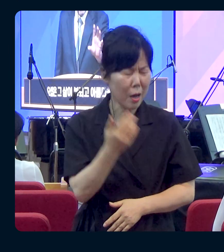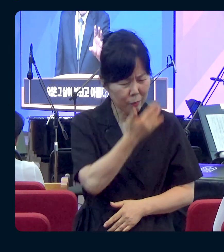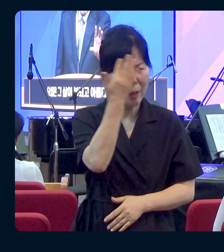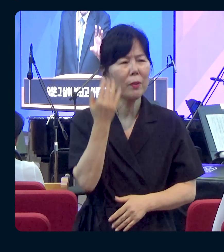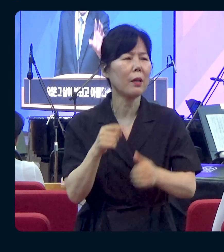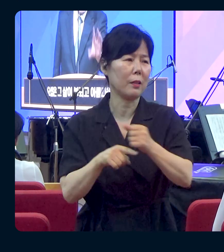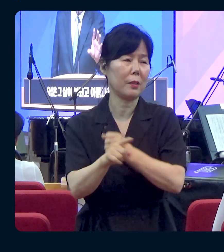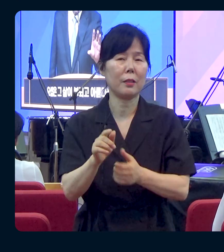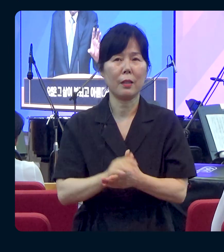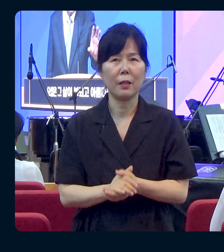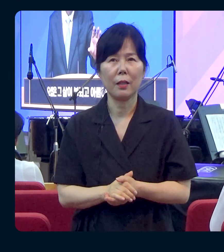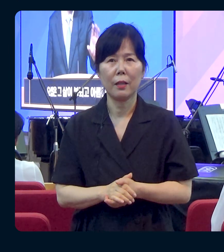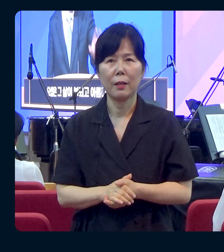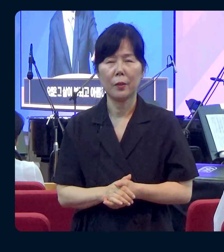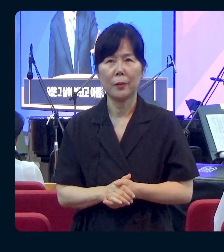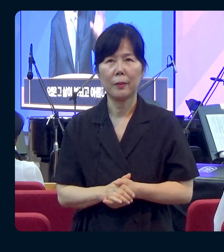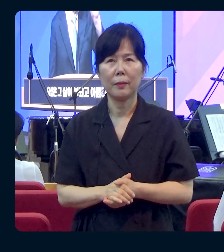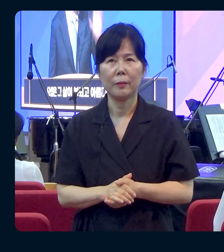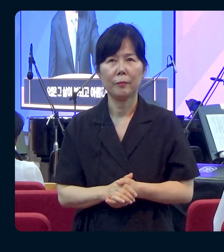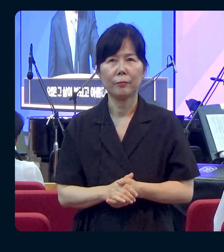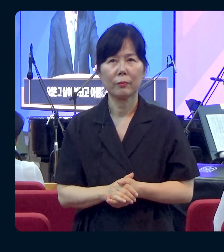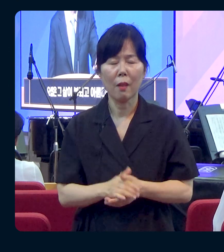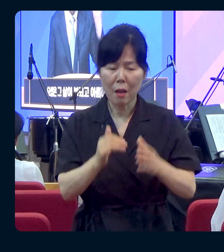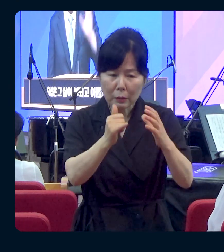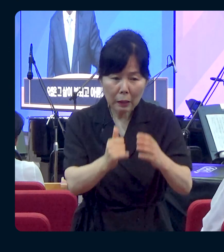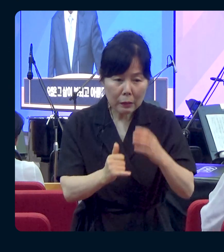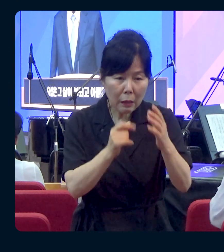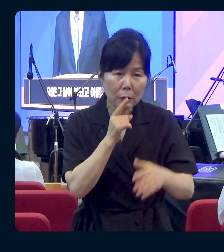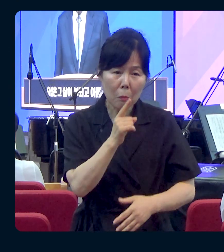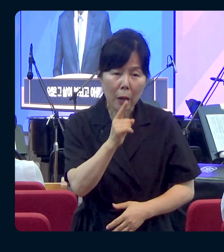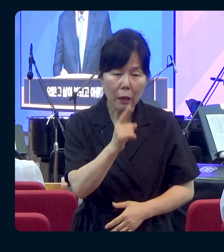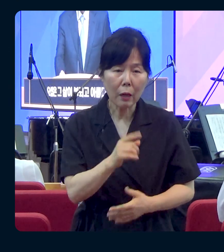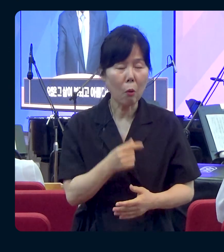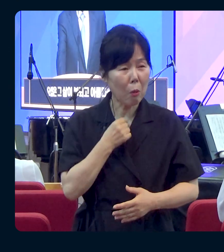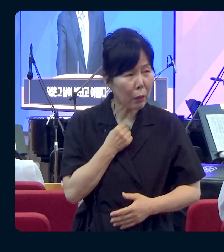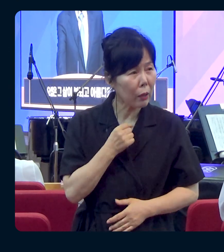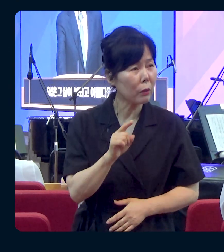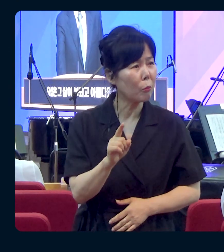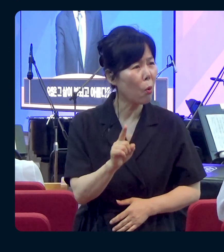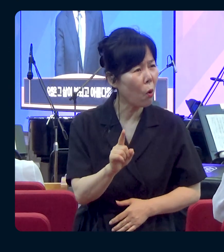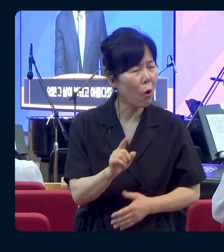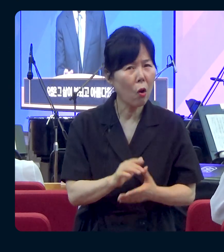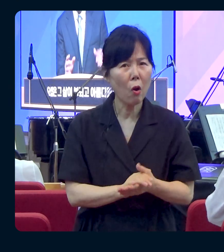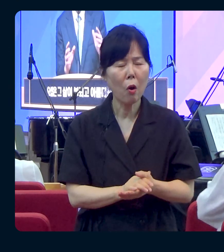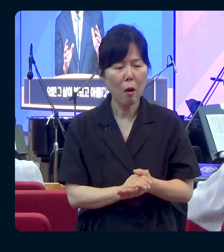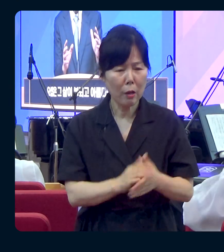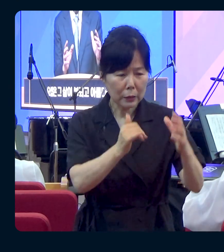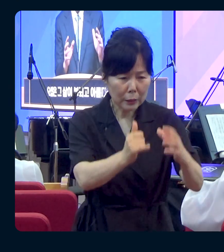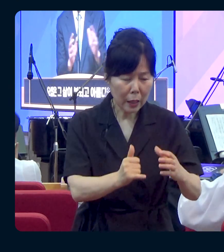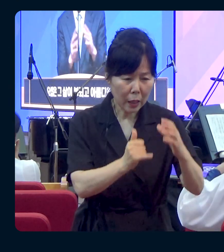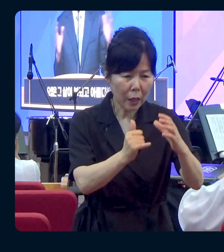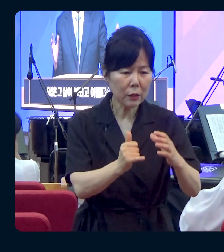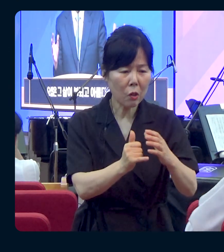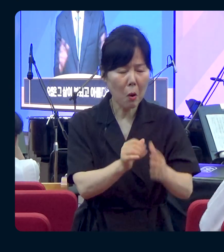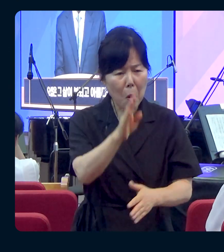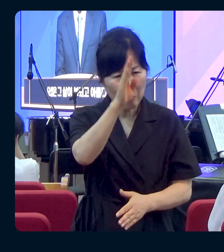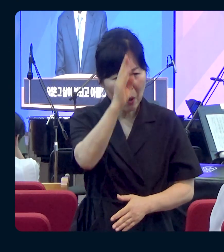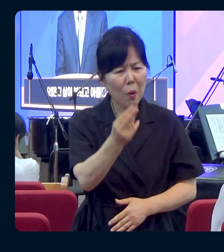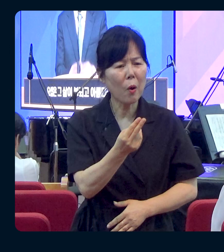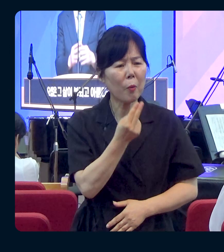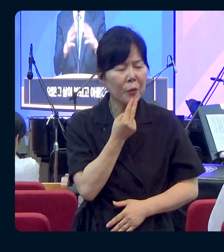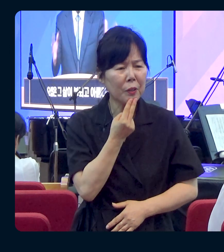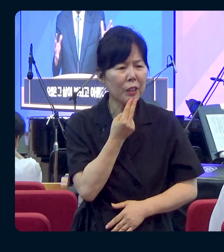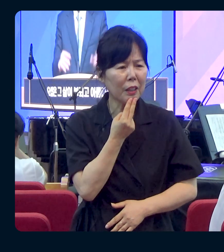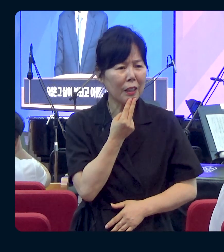얘기 아니에요, 그렇죠? 자, 그런데 여러분, 이것이 우리가 세상적으로 많이 얘기하고 또 우리가 많이 원하는 어떤 그런 이